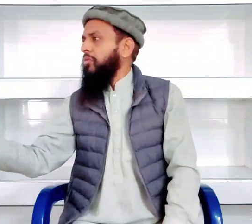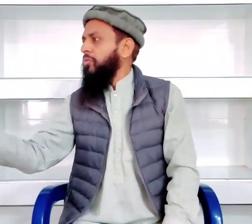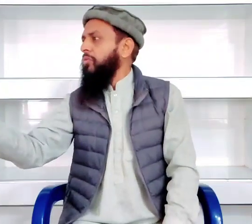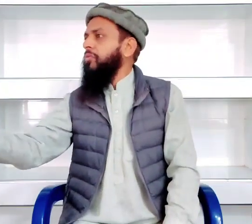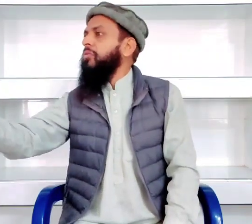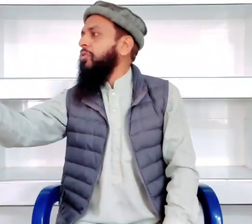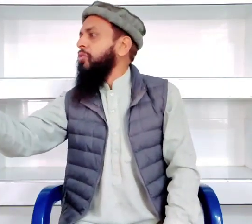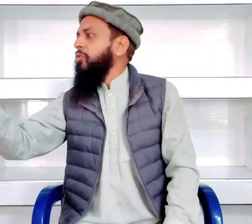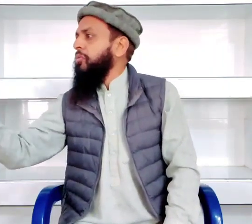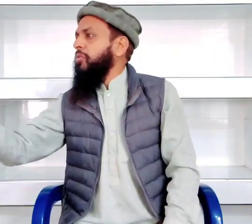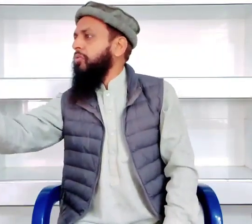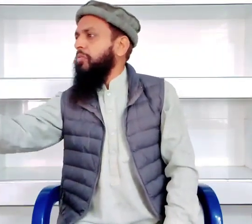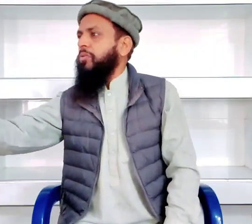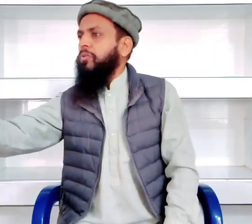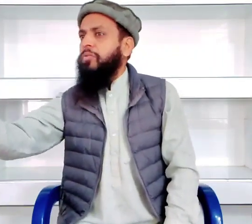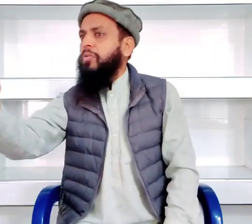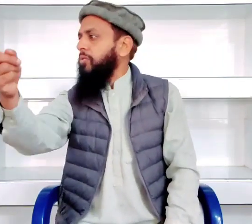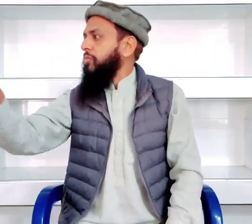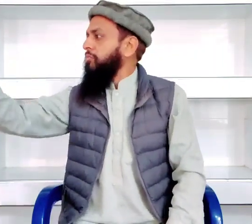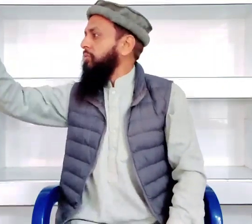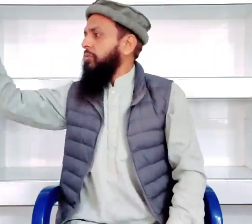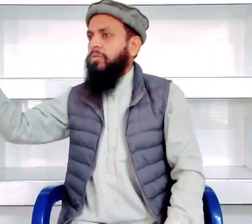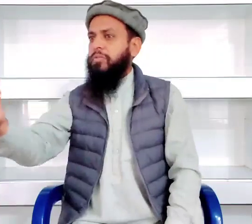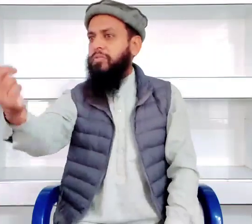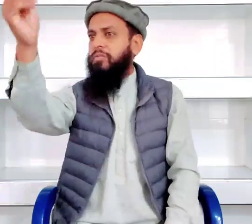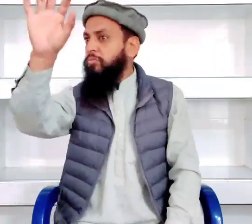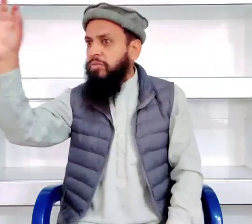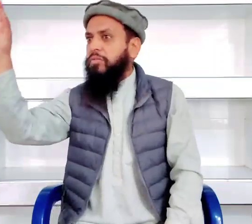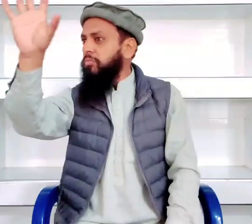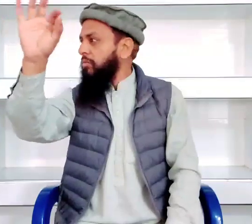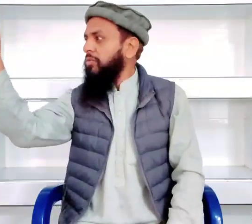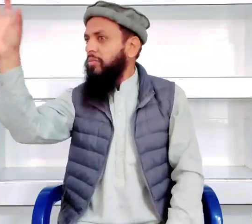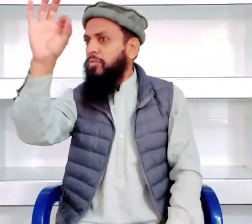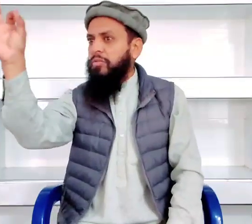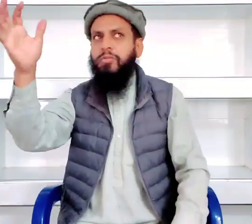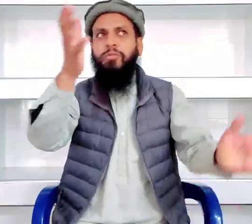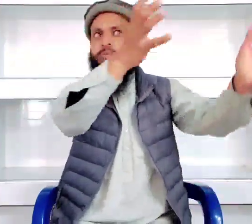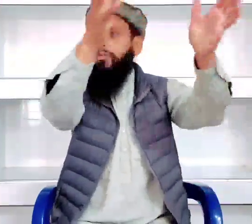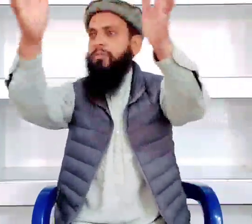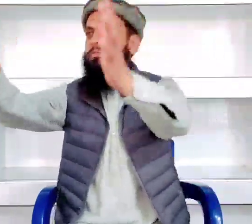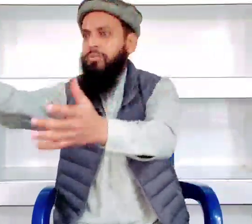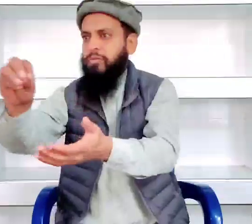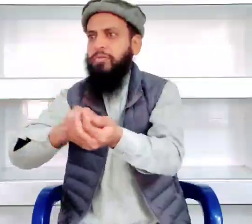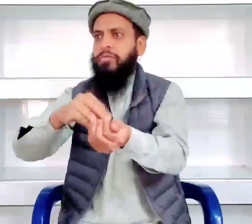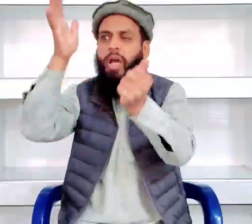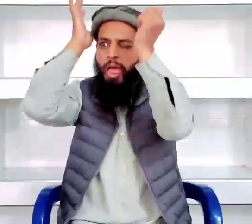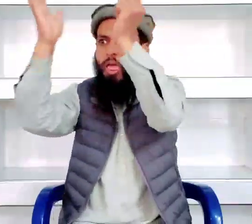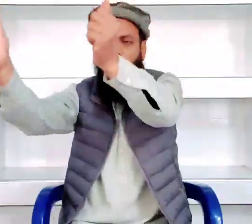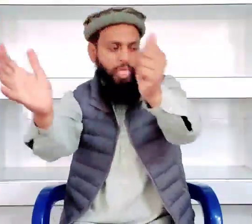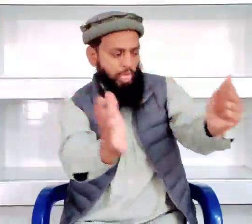ہے عام طور پر کے اندر کاٹا کھا جاتا ہے اور نقصان اٹھاتا ہے تو اس واسطے ایسی کرنا ایسی بیع کرنا